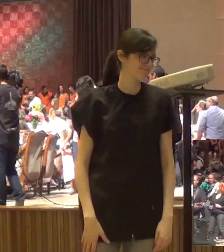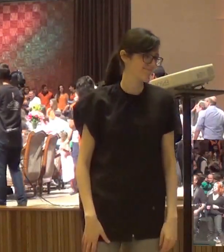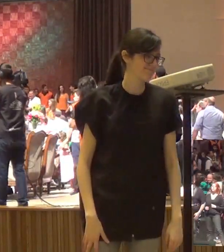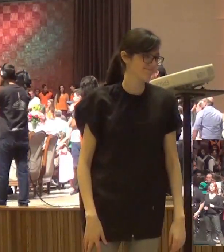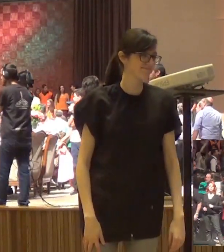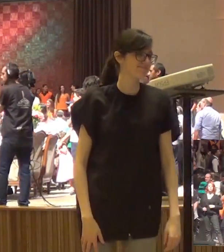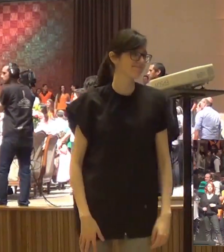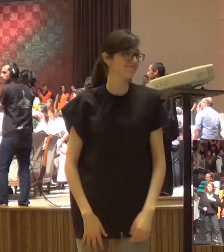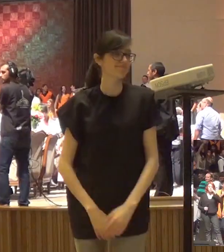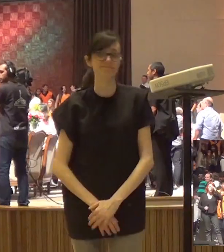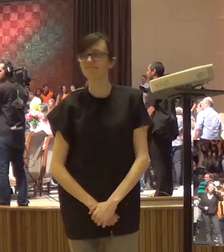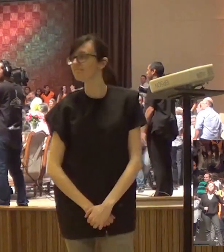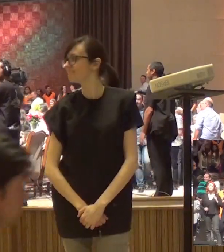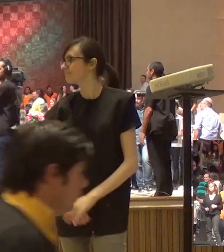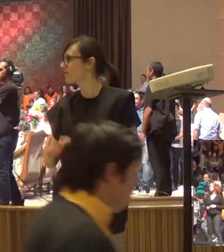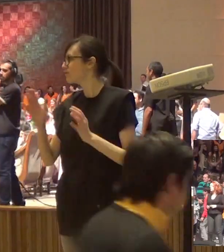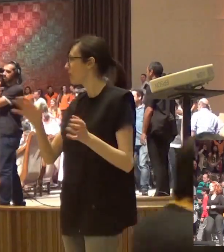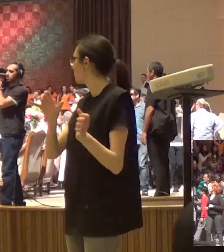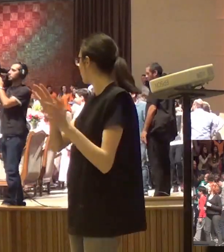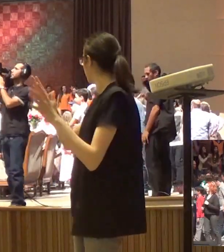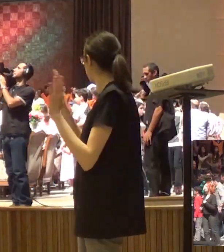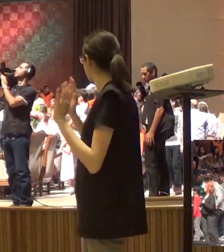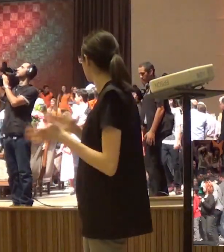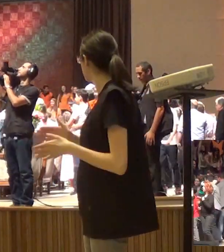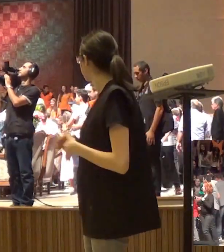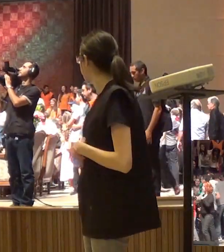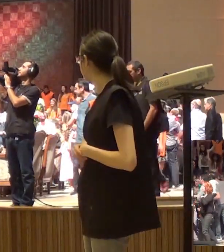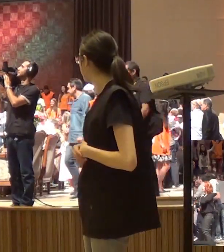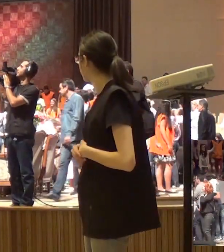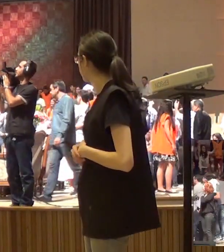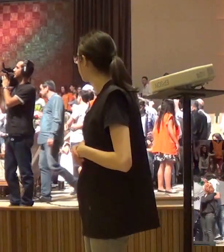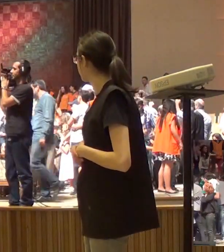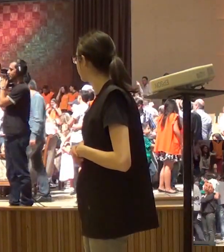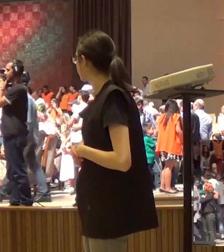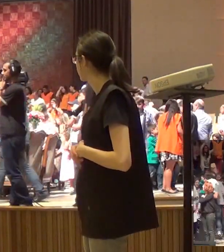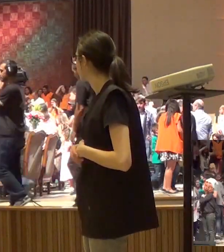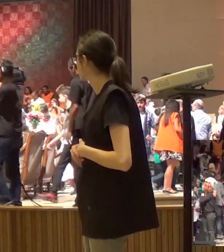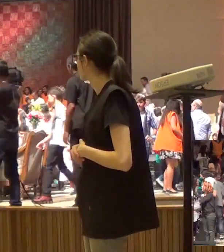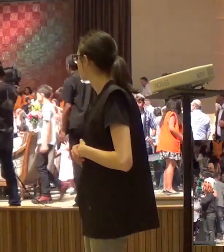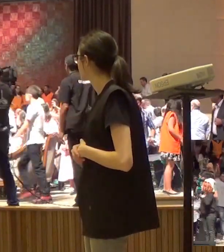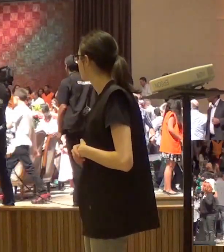Muito bem. Papais já estão aqui presentes? Vem cá,